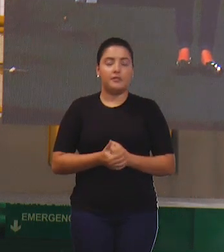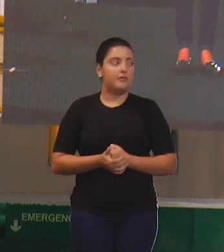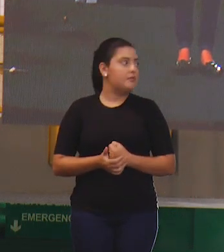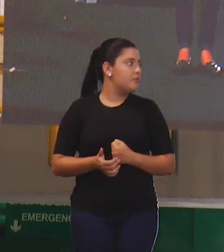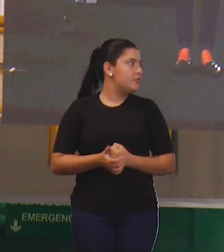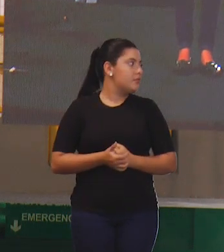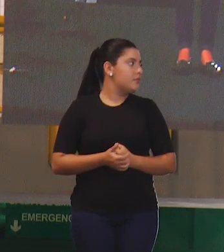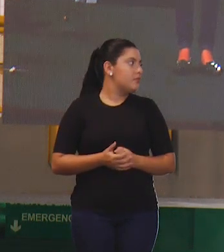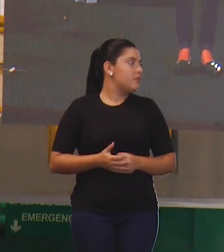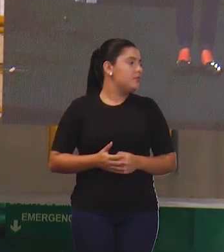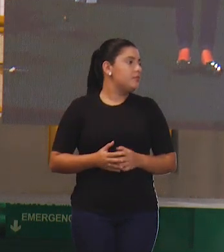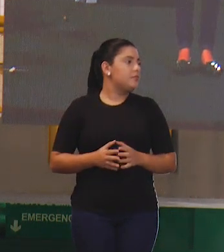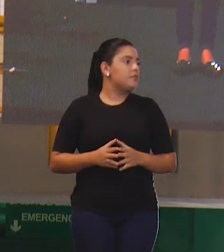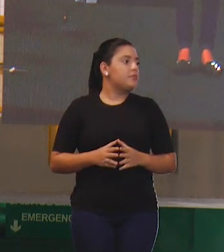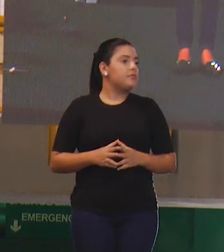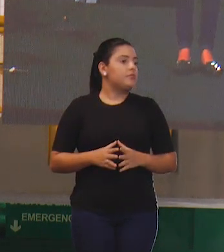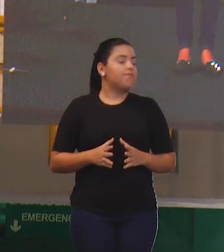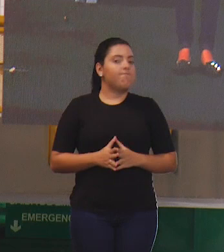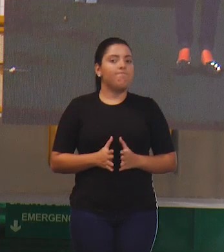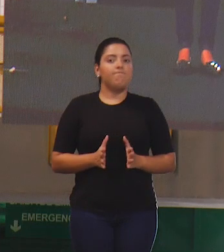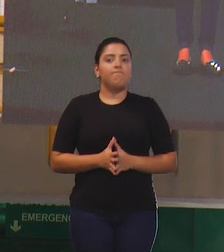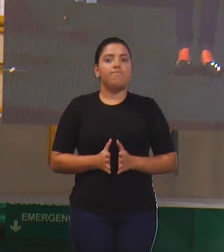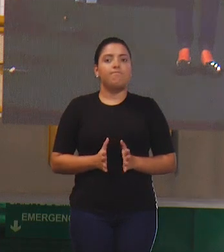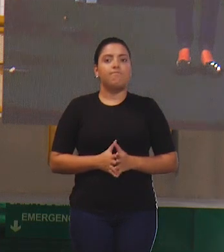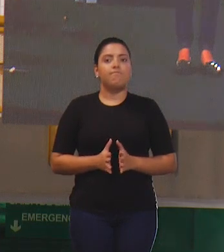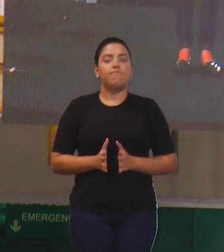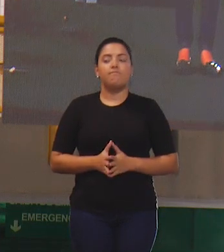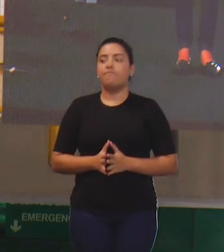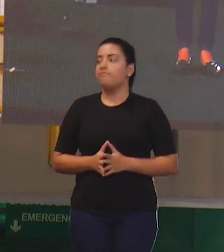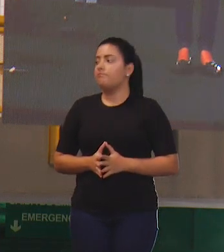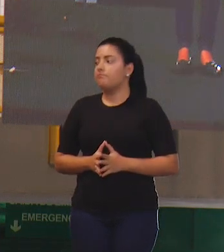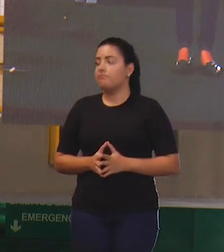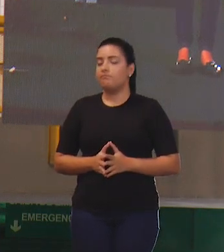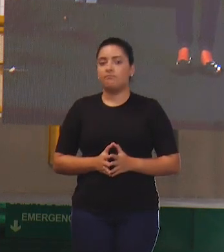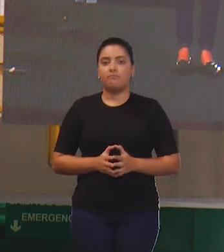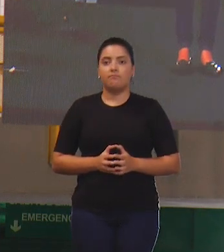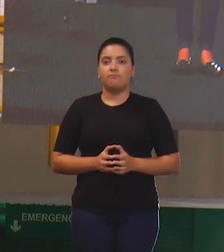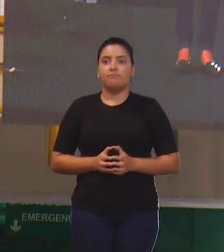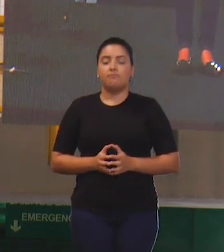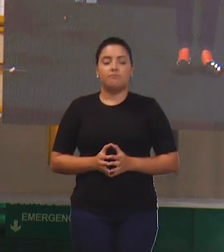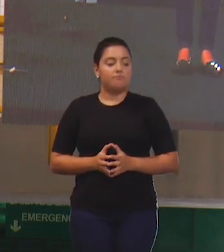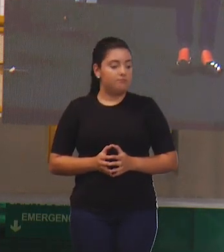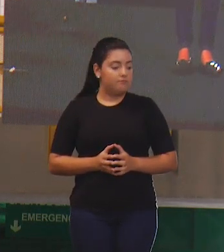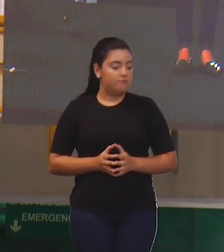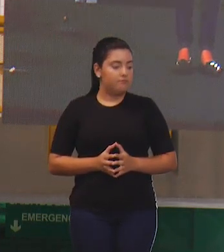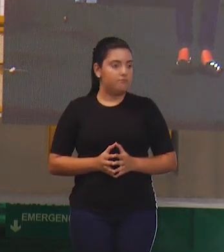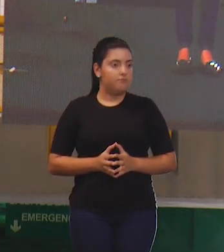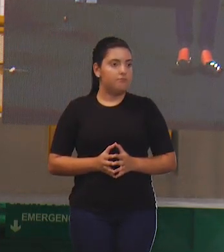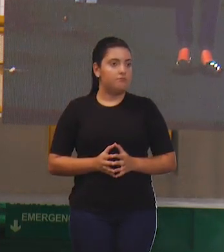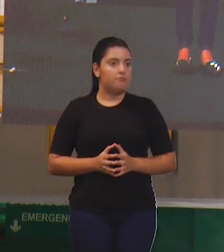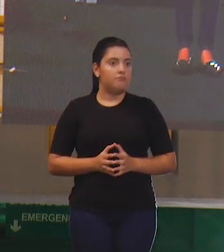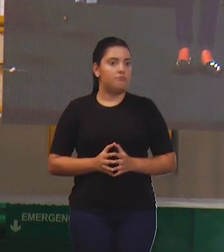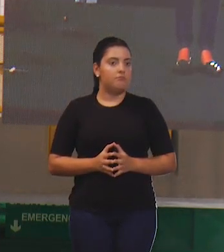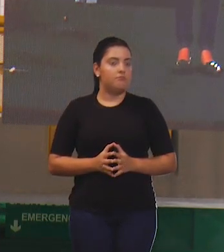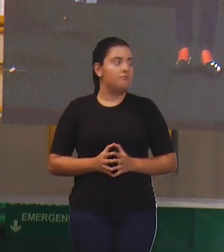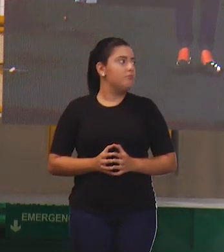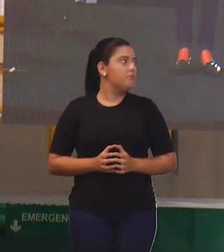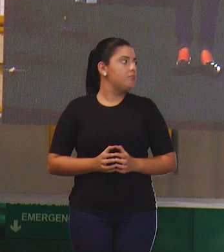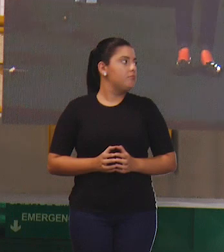Professor, acho importante o sexo, tal. Sim, a questão da escolha do sexo durante a reprodução,